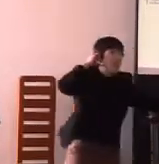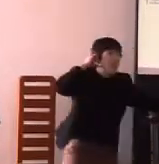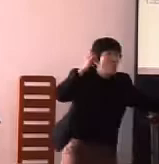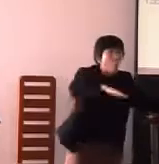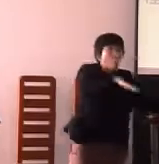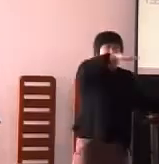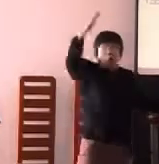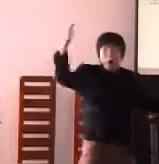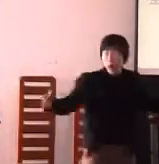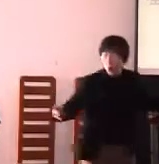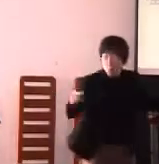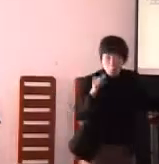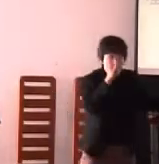は